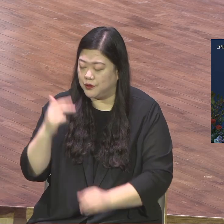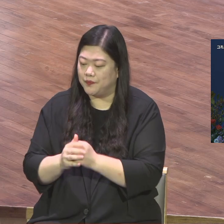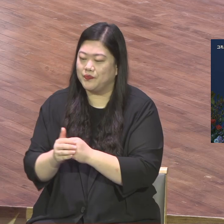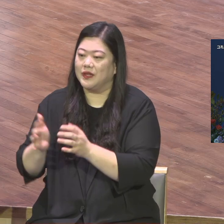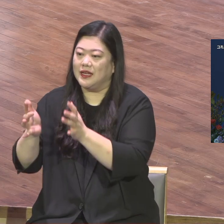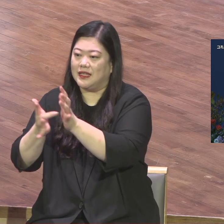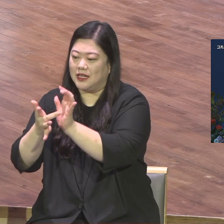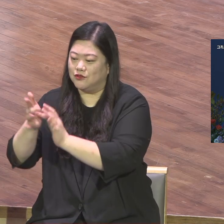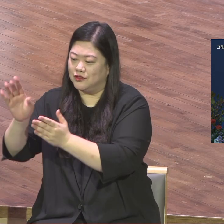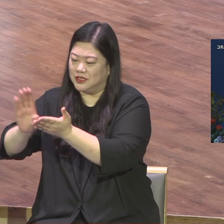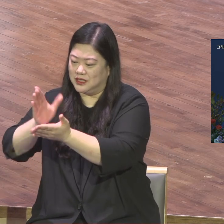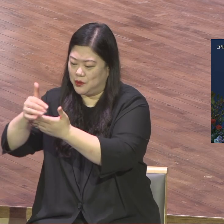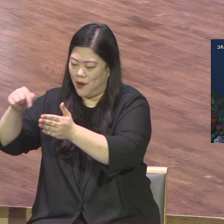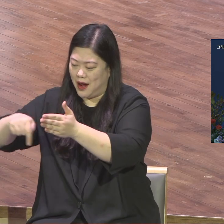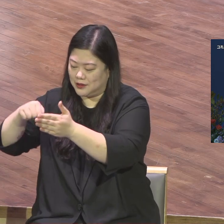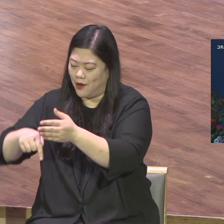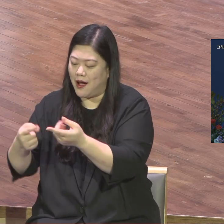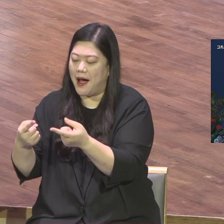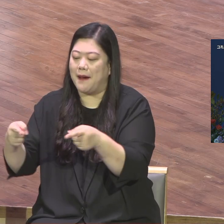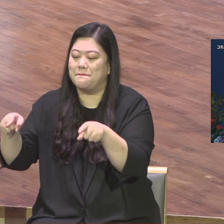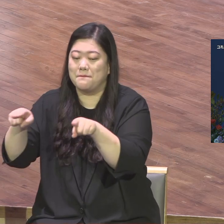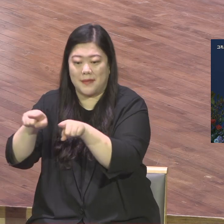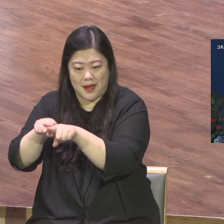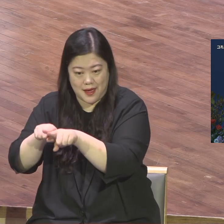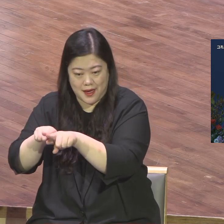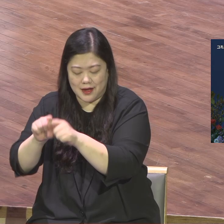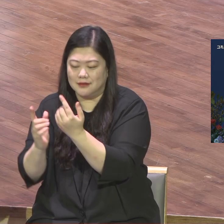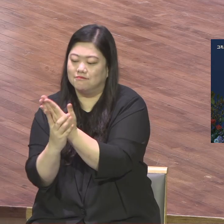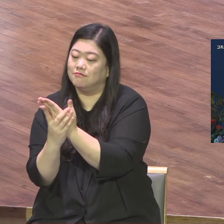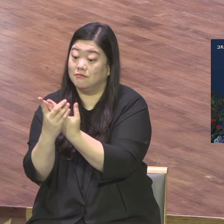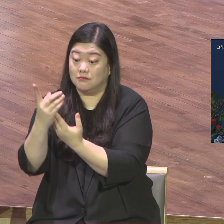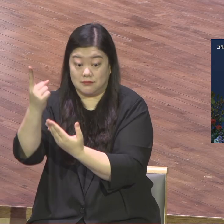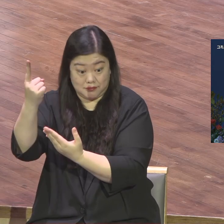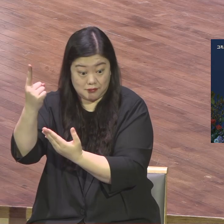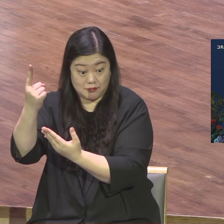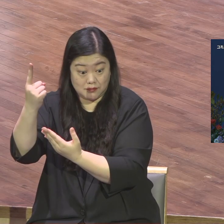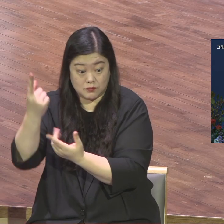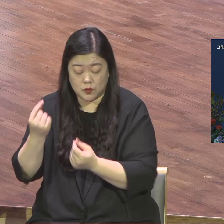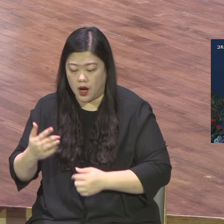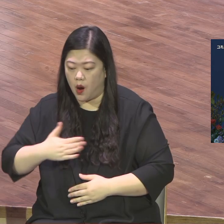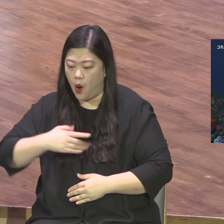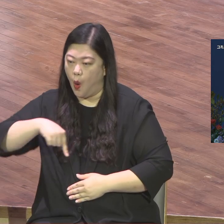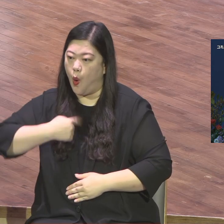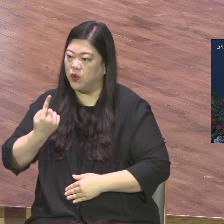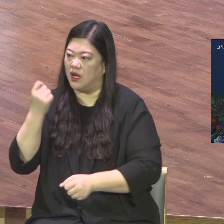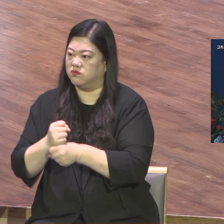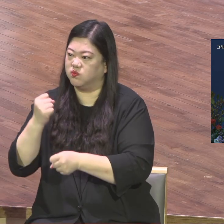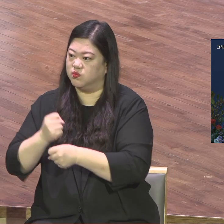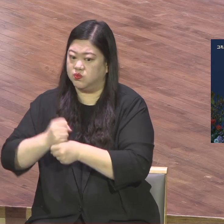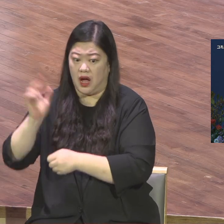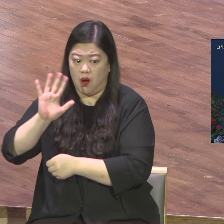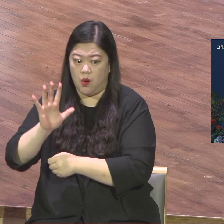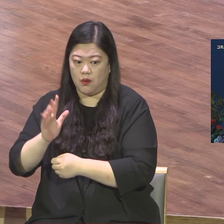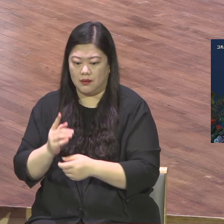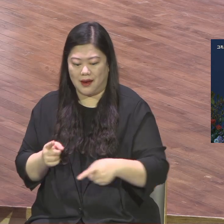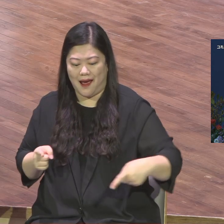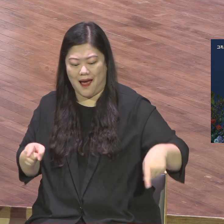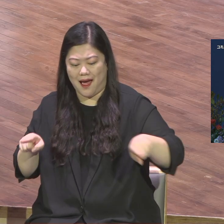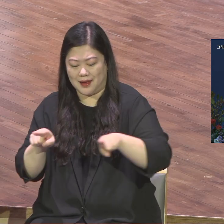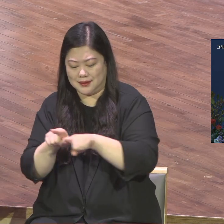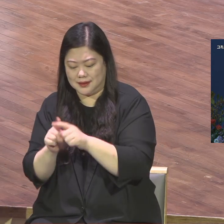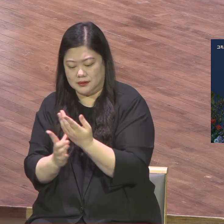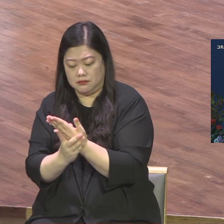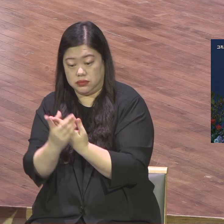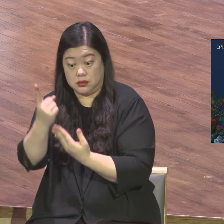함께 지어져가는 존재다. 그리스도 안에서 함께 지어간 존재다. 그걸 우리가